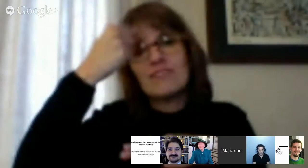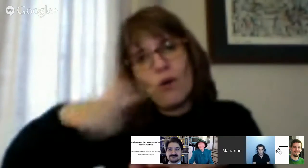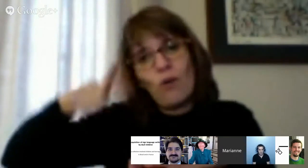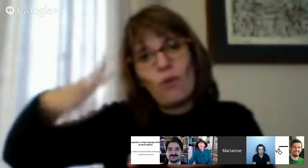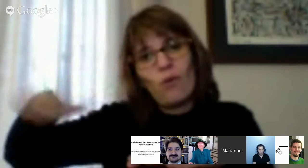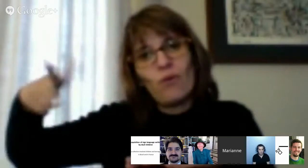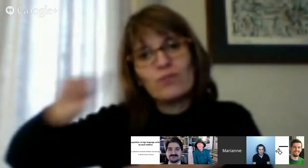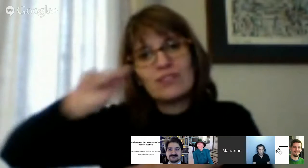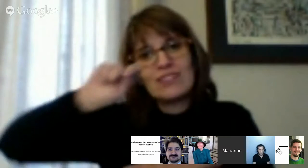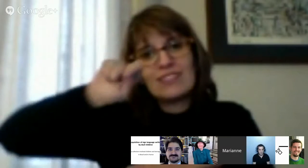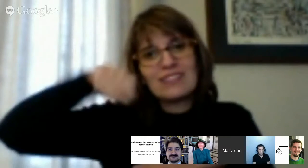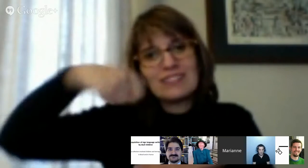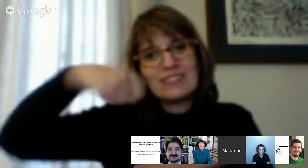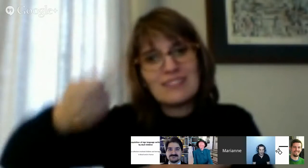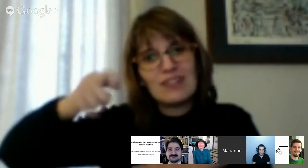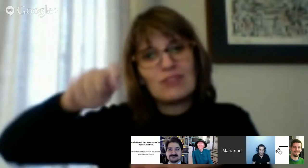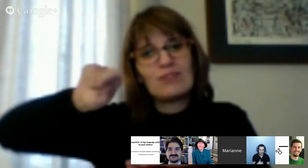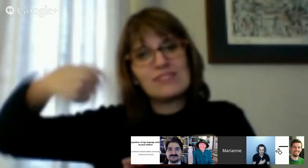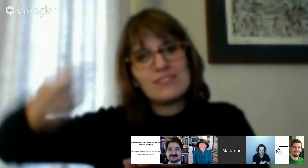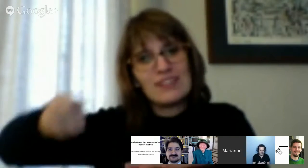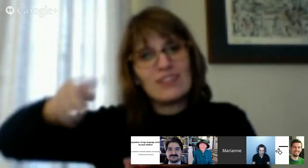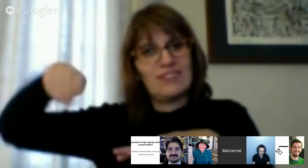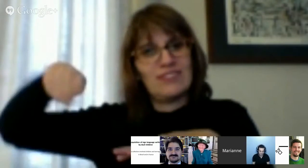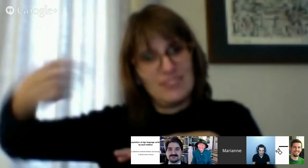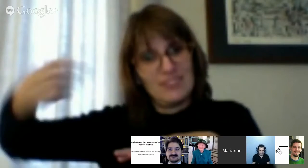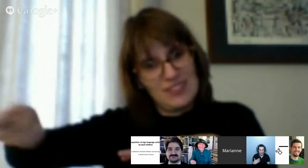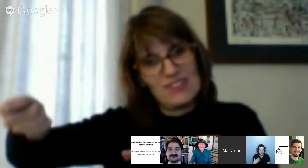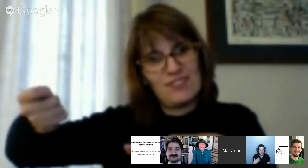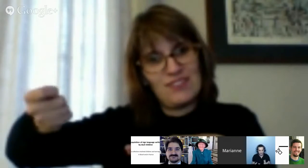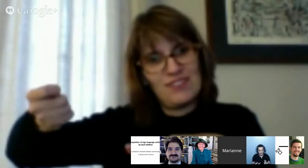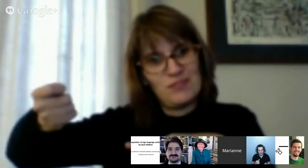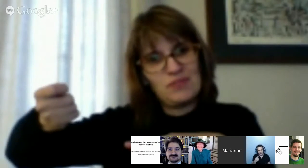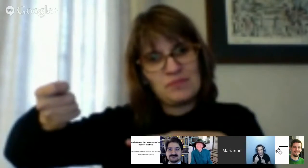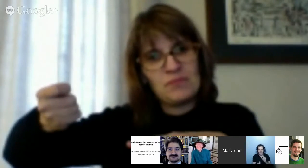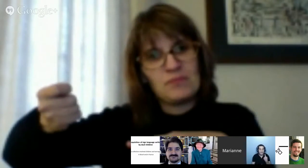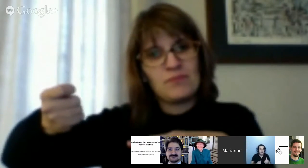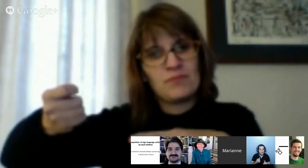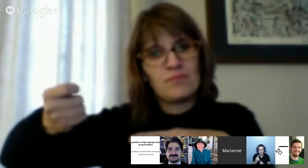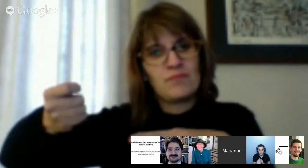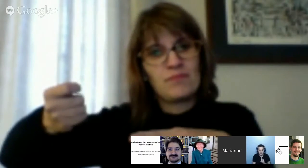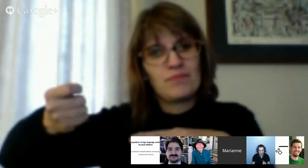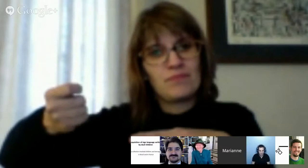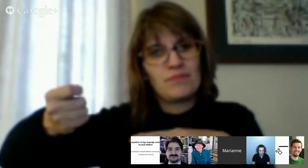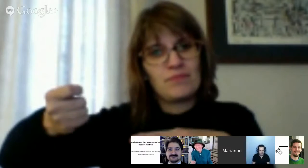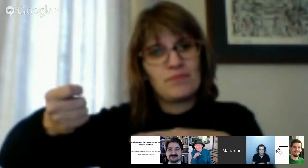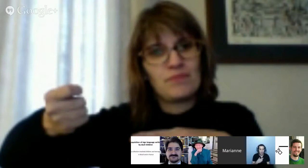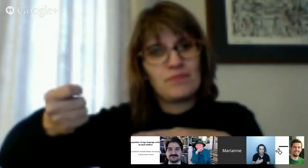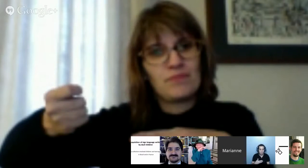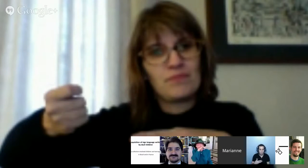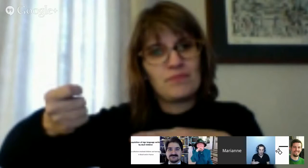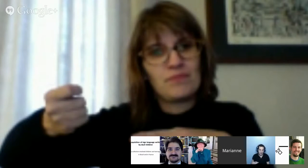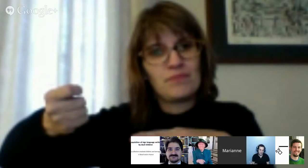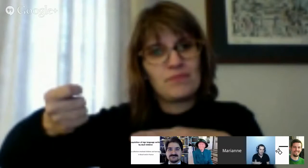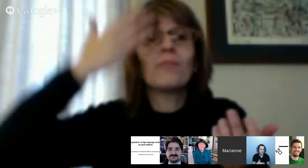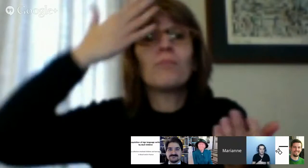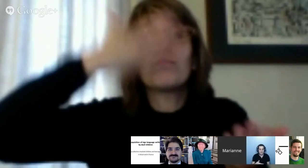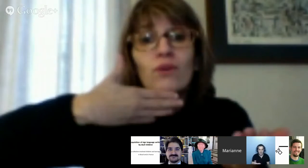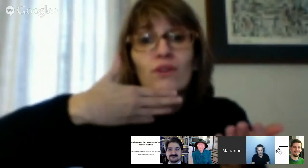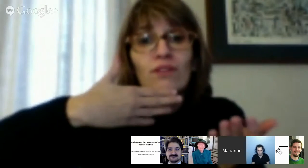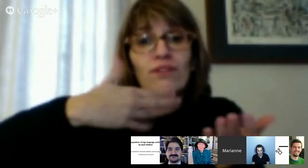Isso auxilia as crianças a terem a criatividade para